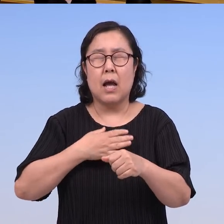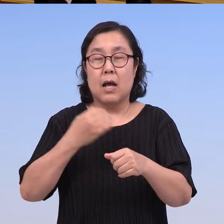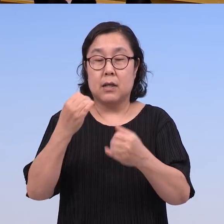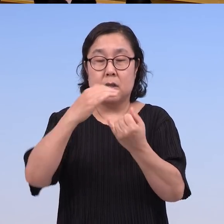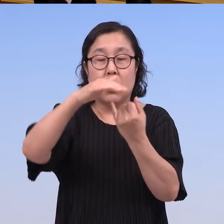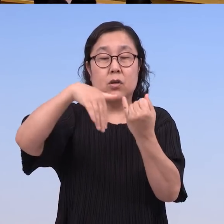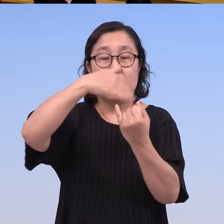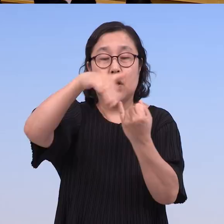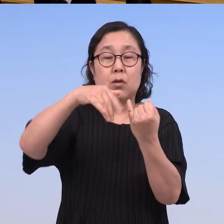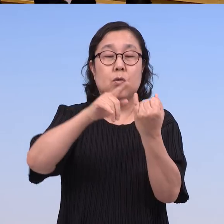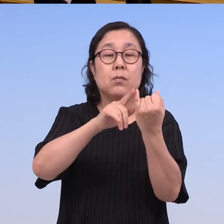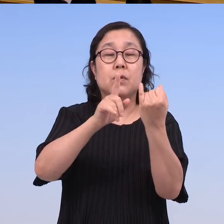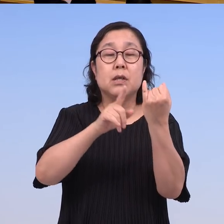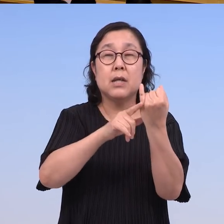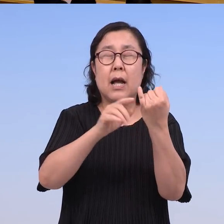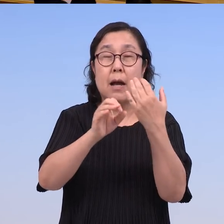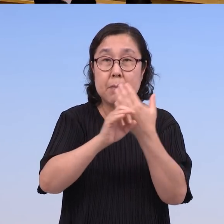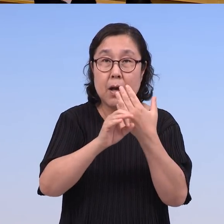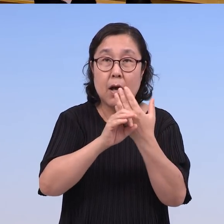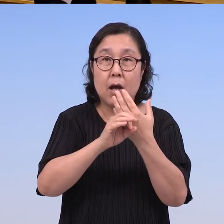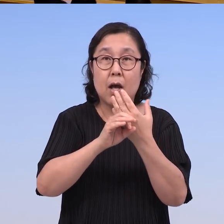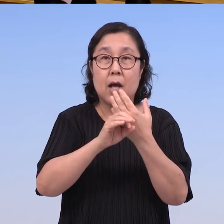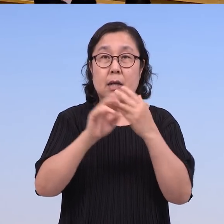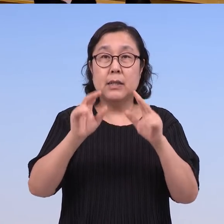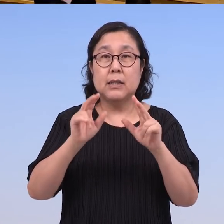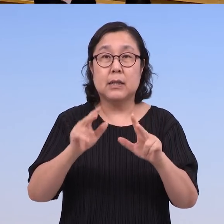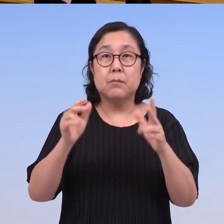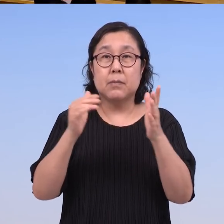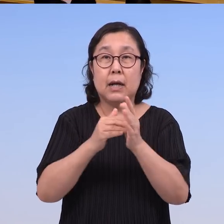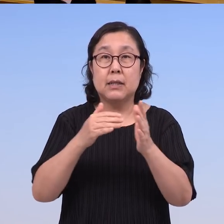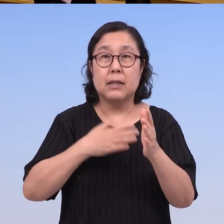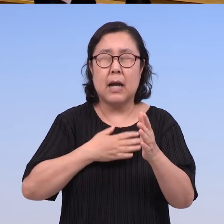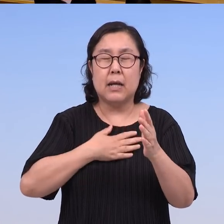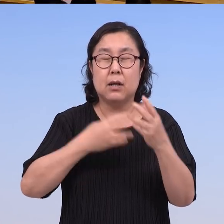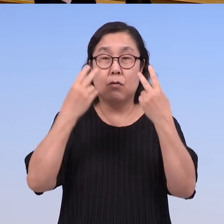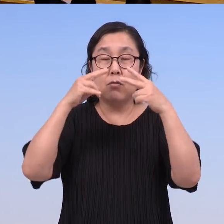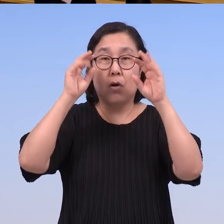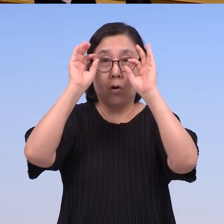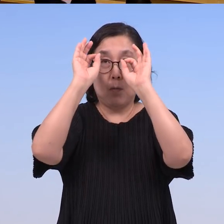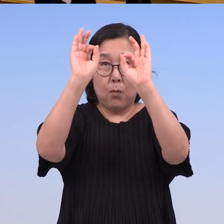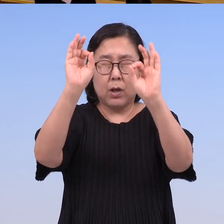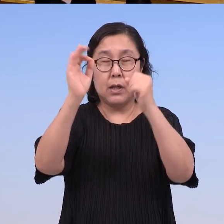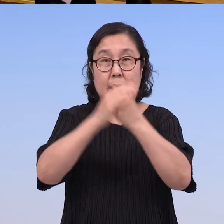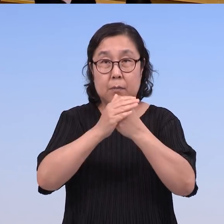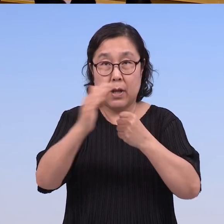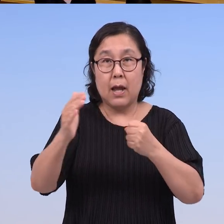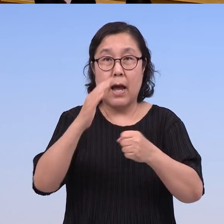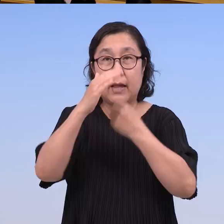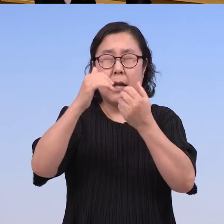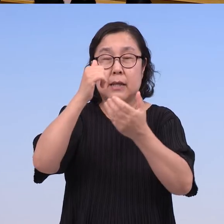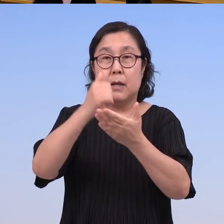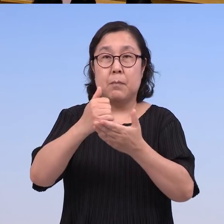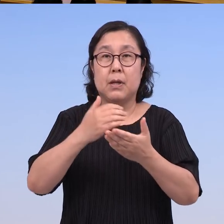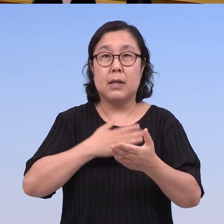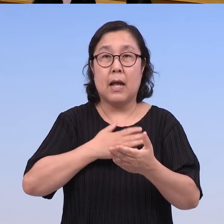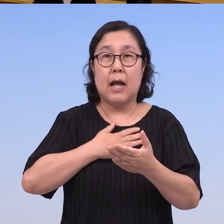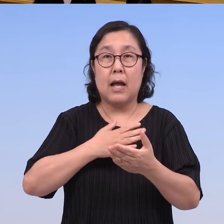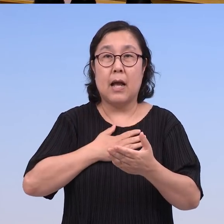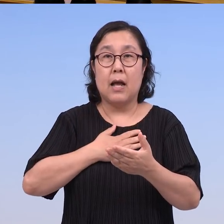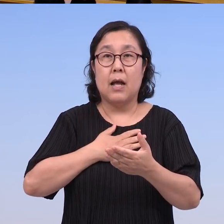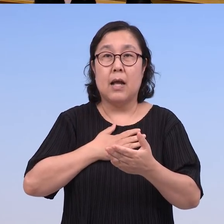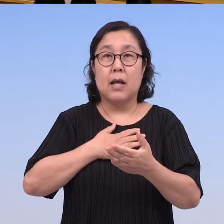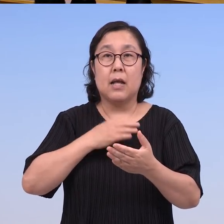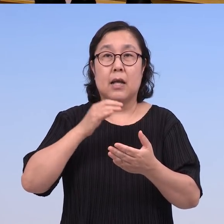내가 천년대도 임신하면 2000년이 지난 이 시대까지 다 나를 우러러 보기 때문에, 그리고 그냥 하나님이 배